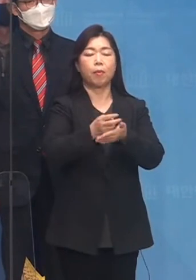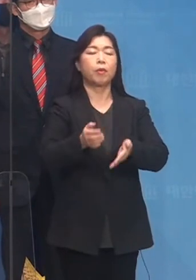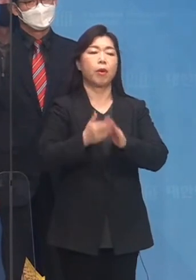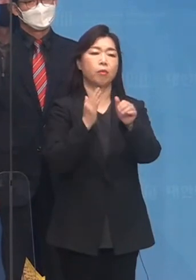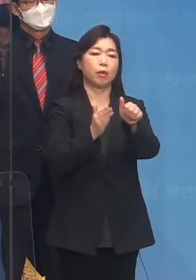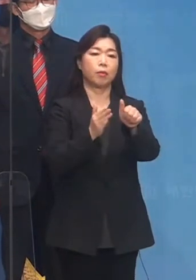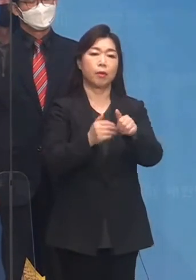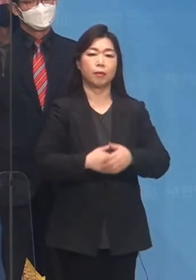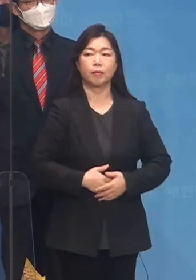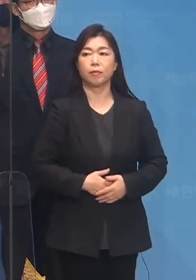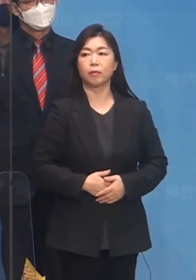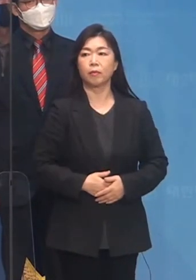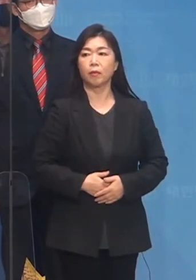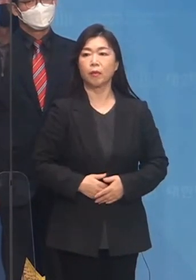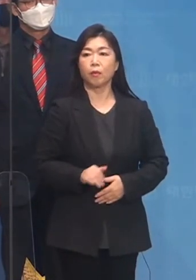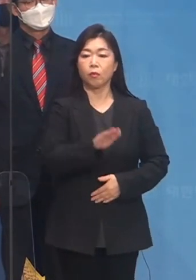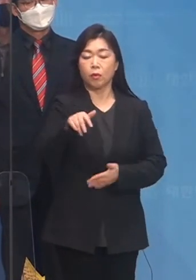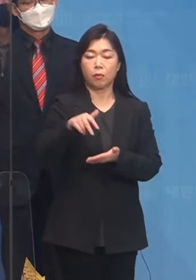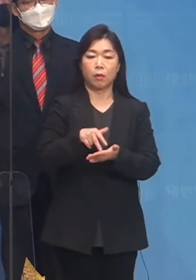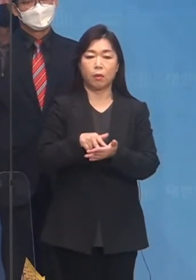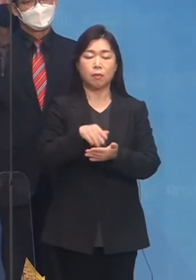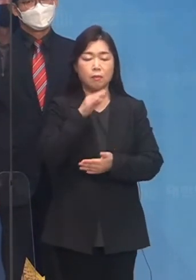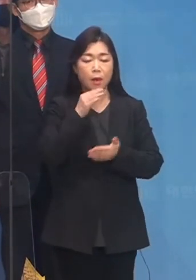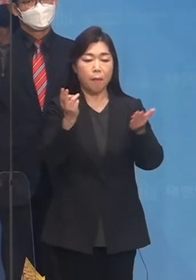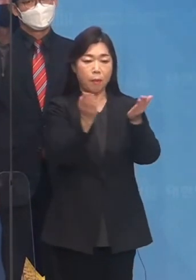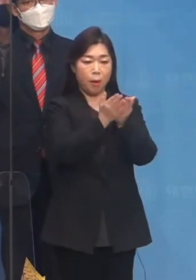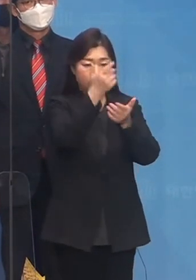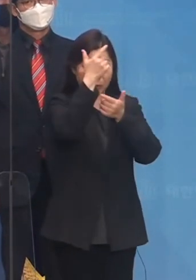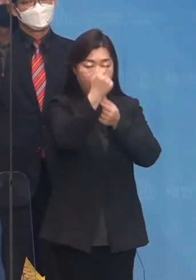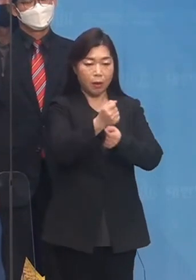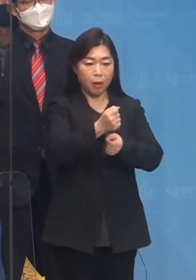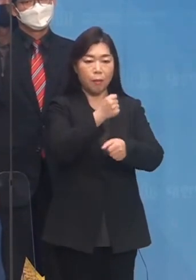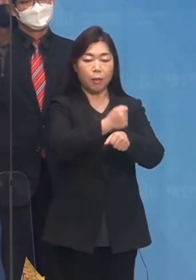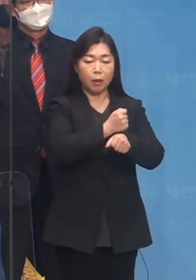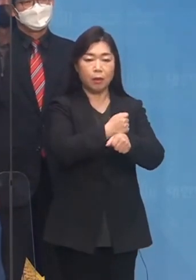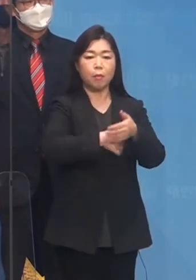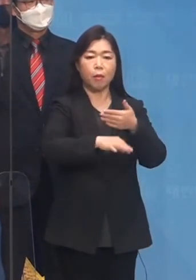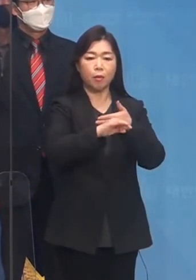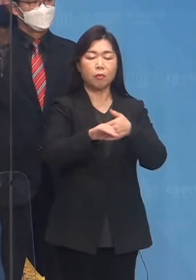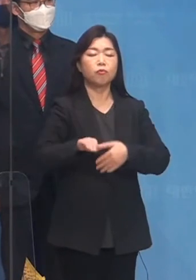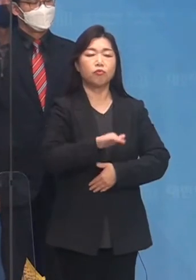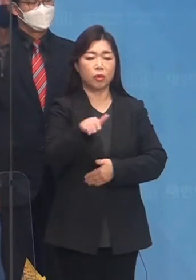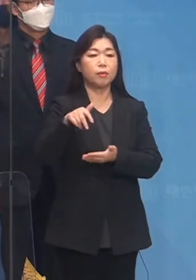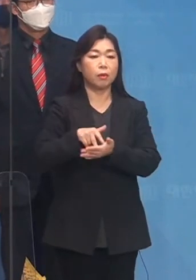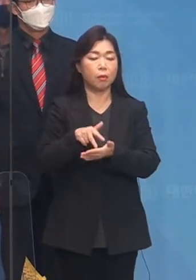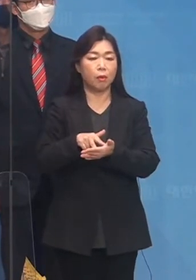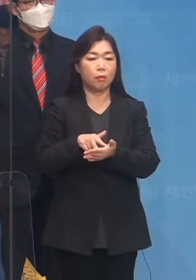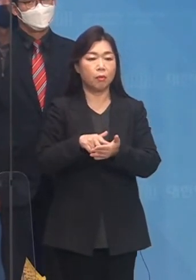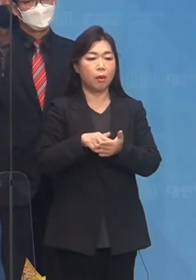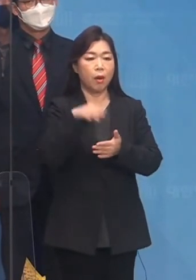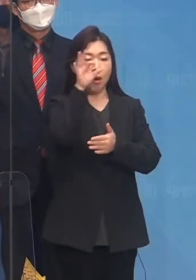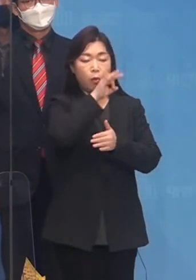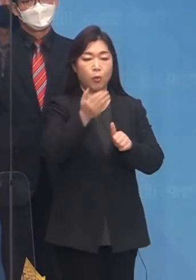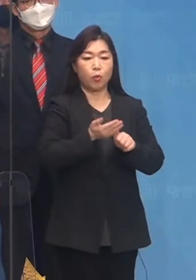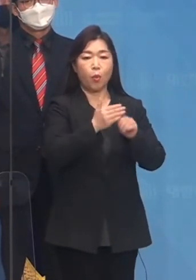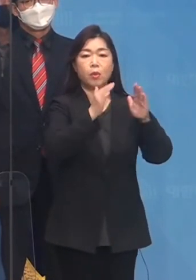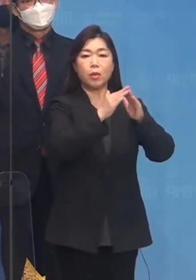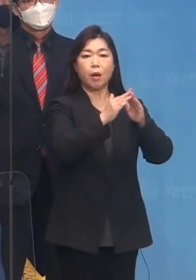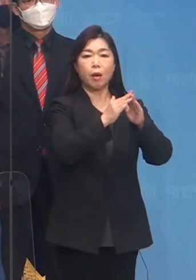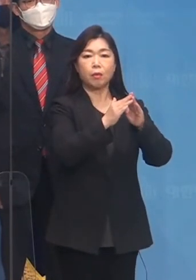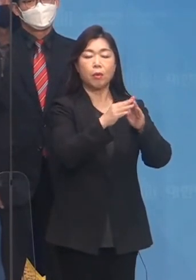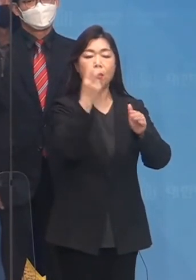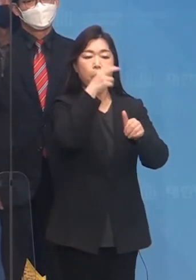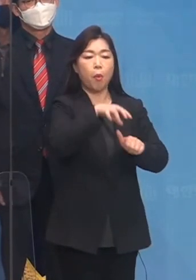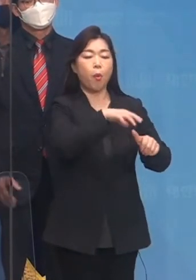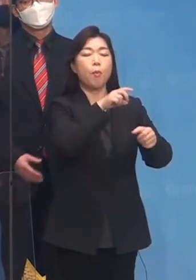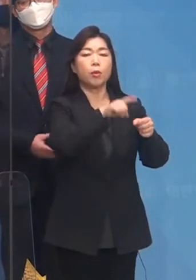드립니다. 우리도 정말 합리적인 법을 만든다 그러면은요, 우리 농장을 보호하기 위한 거잖아요. 그러면